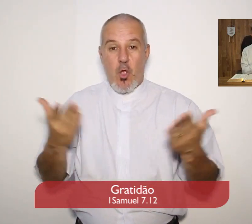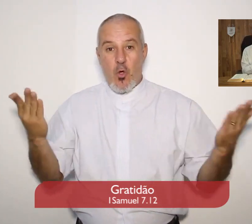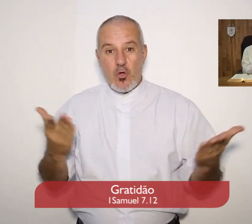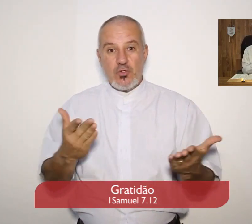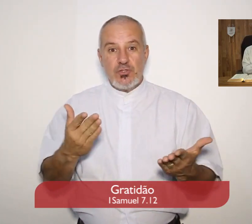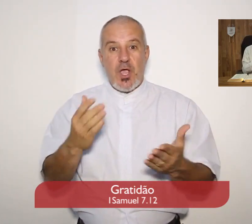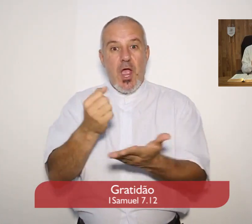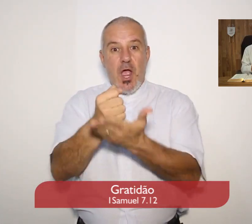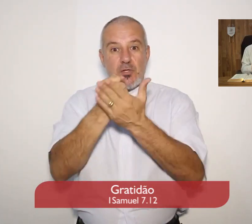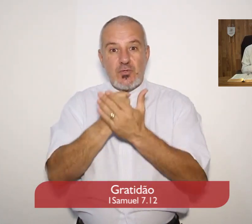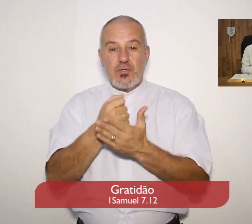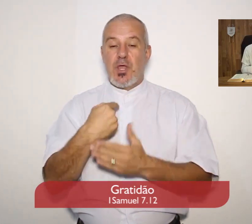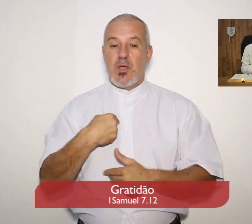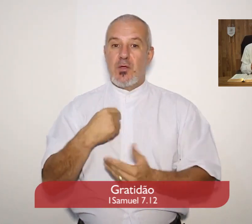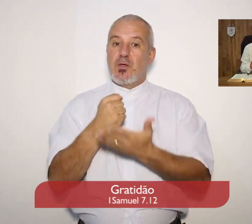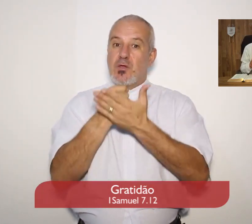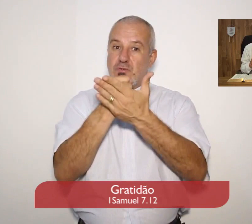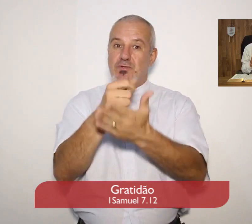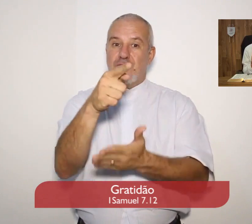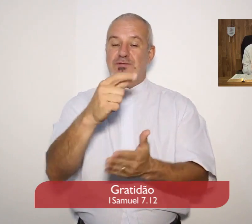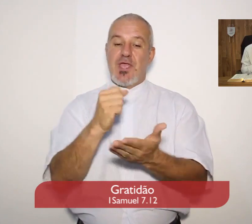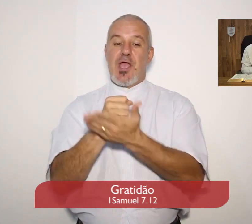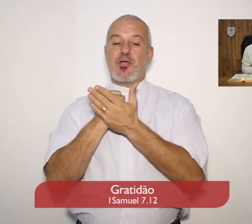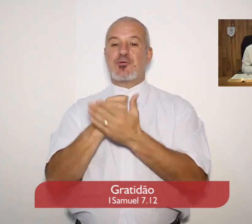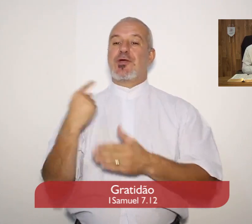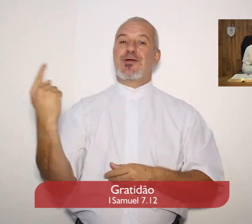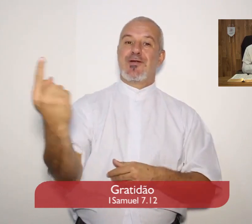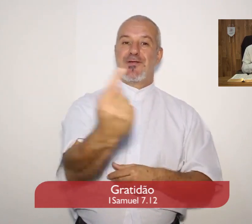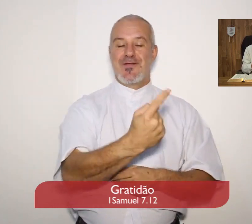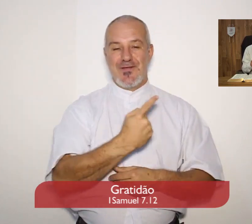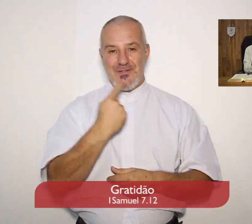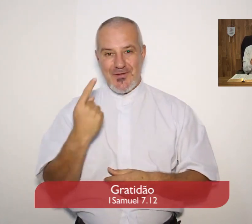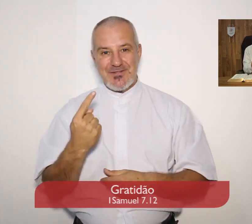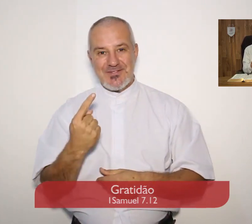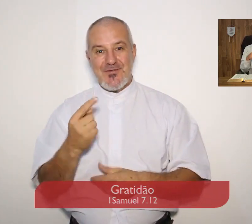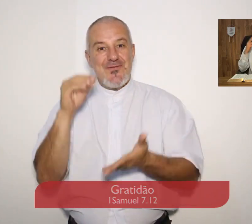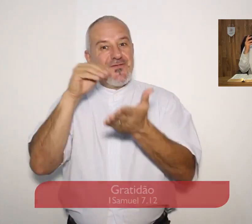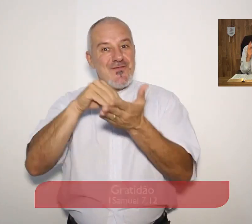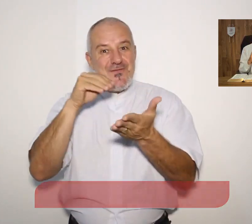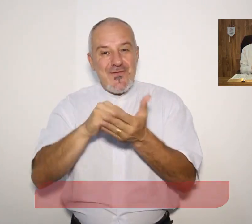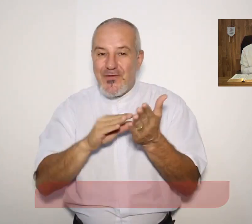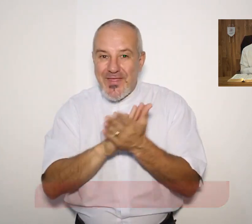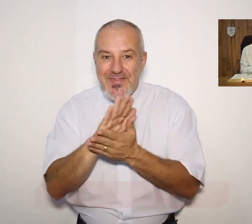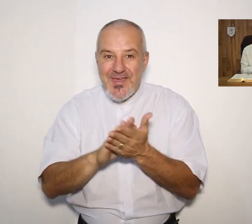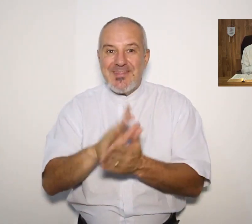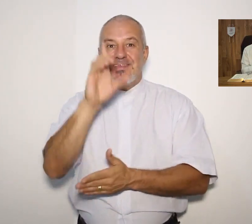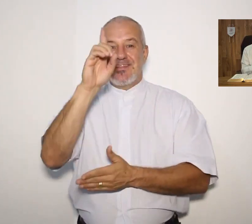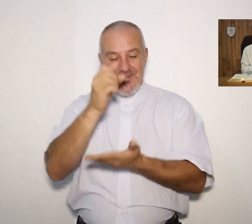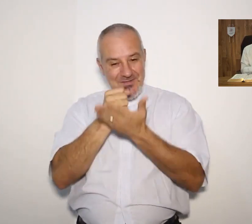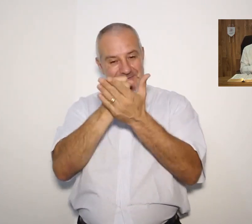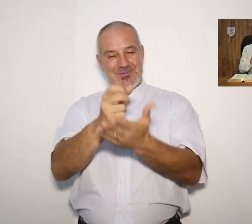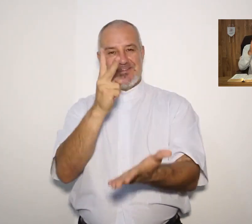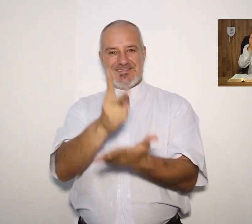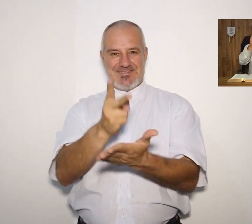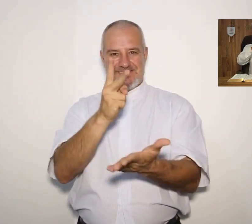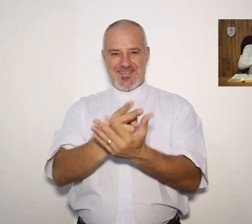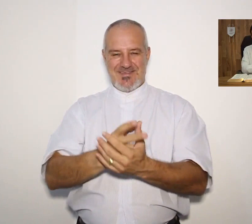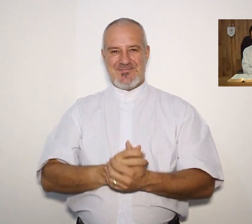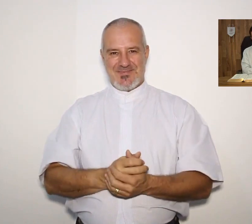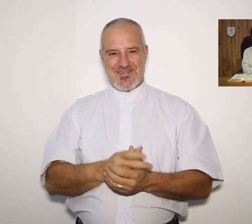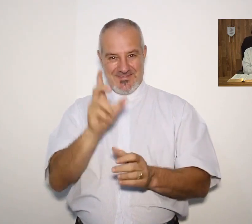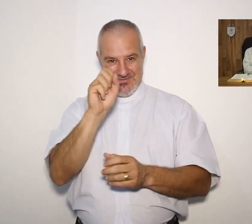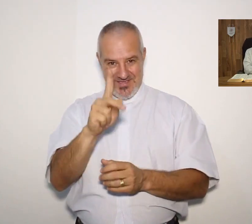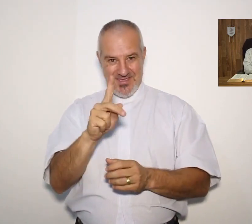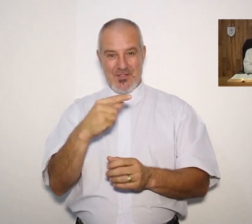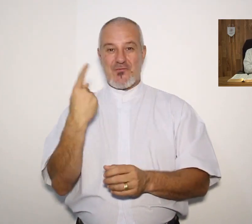nos ajudado, até aqui o Senhor tem nos suprido, até aqui o Senhor tem nos alcançado. Eu quero orar